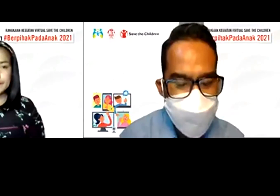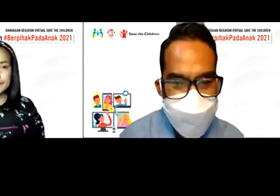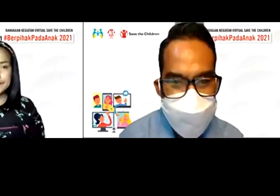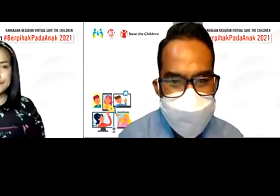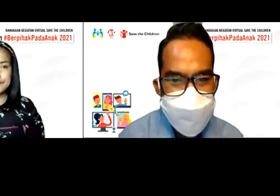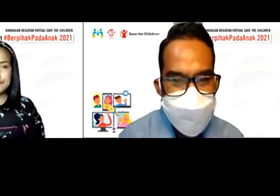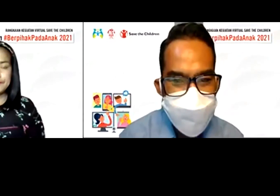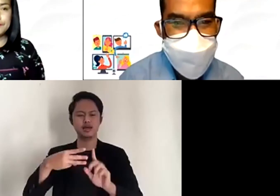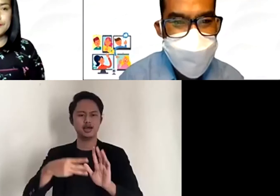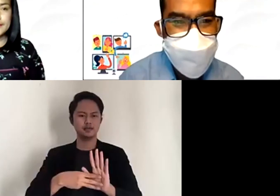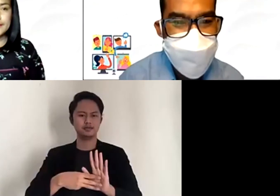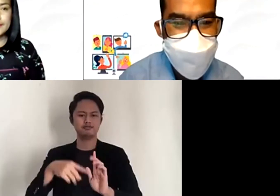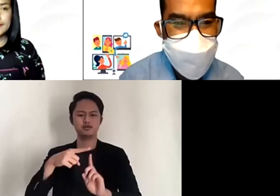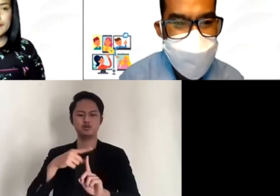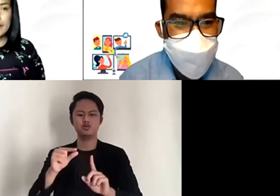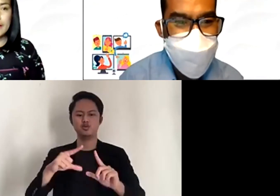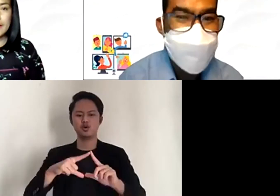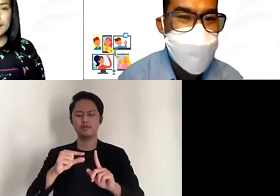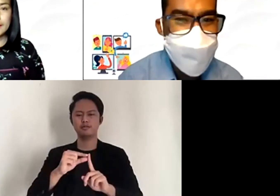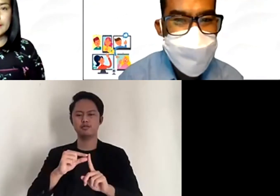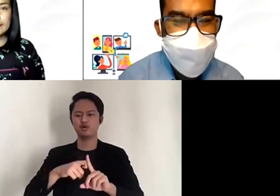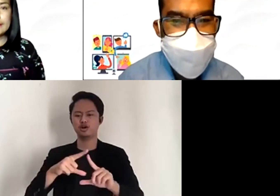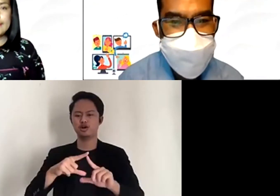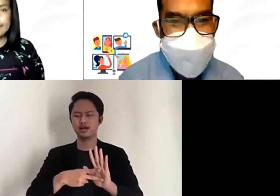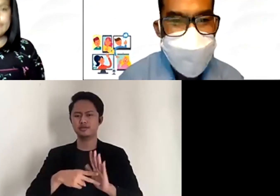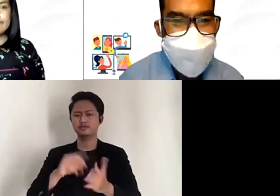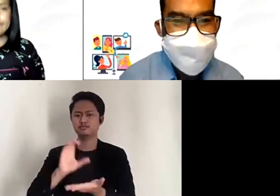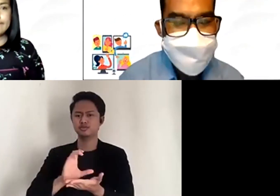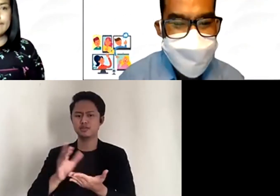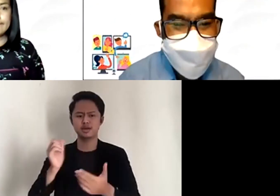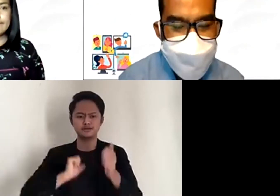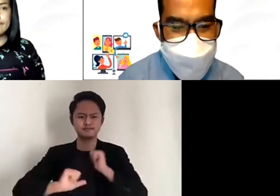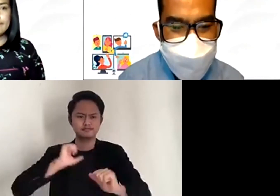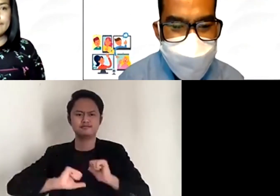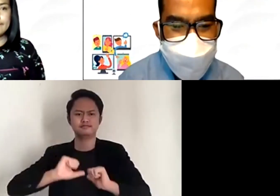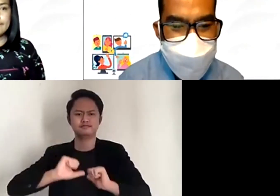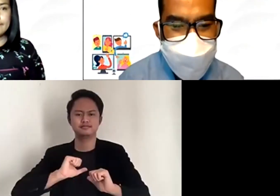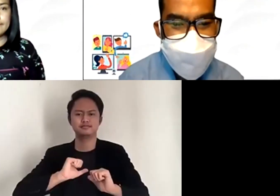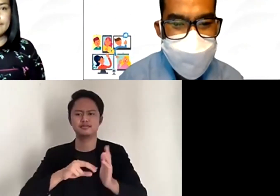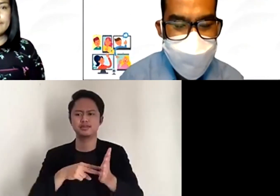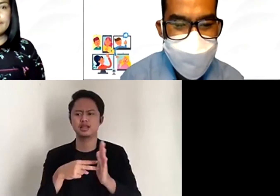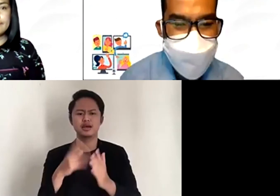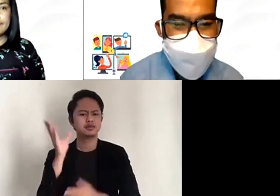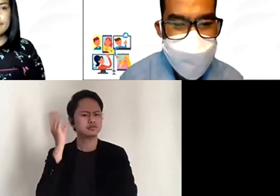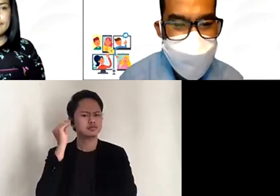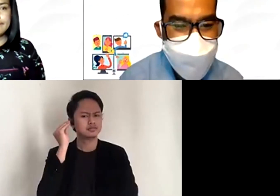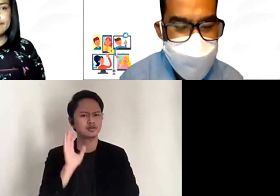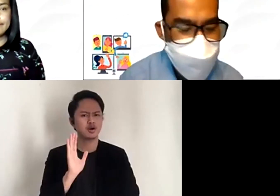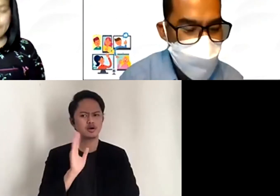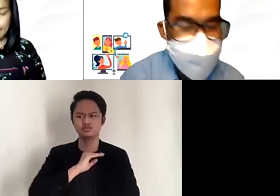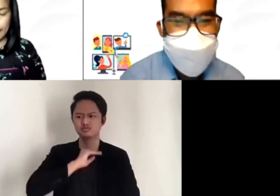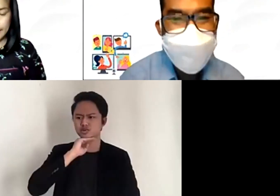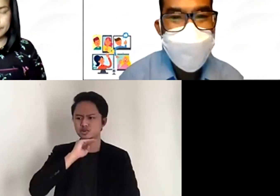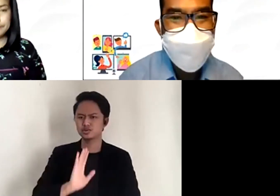di Tuapukan. Rupanya yang menjadi modal adalah proaktif, tidak hanya sekedar mendengar lalu menunggu,